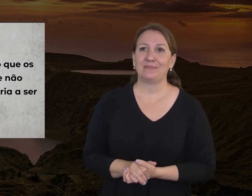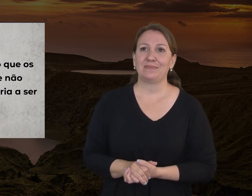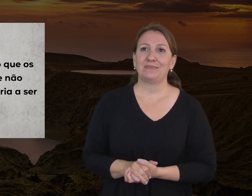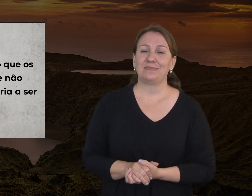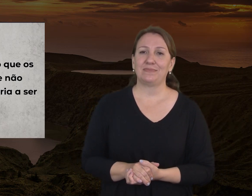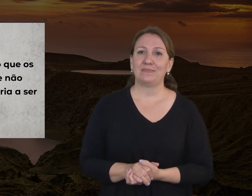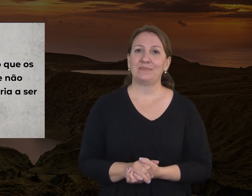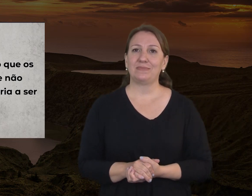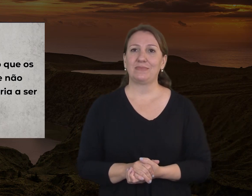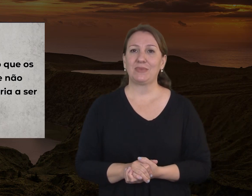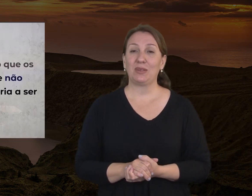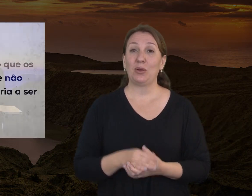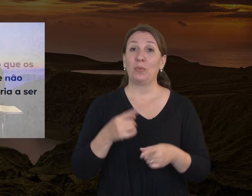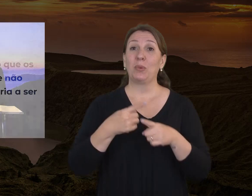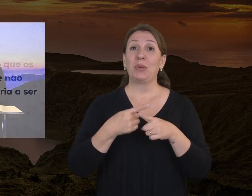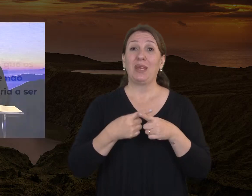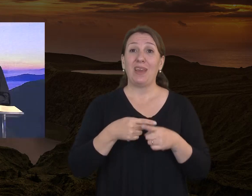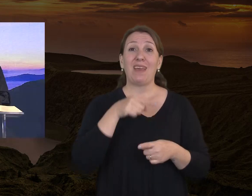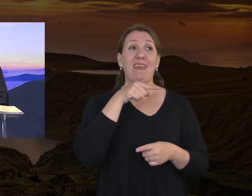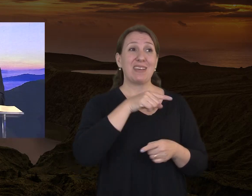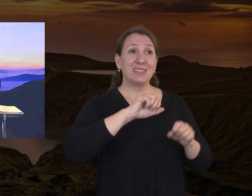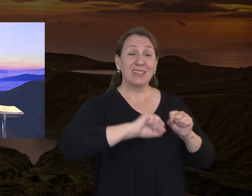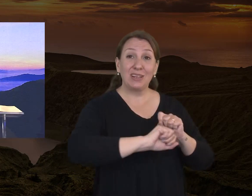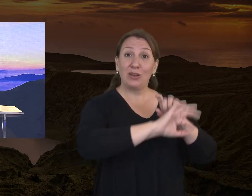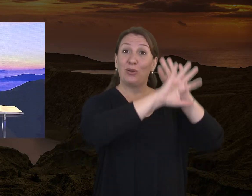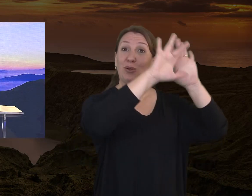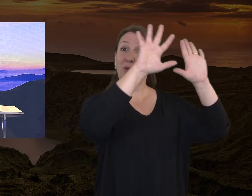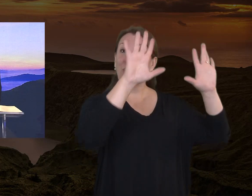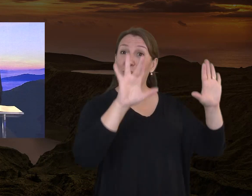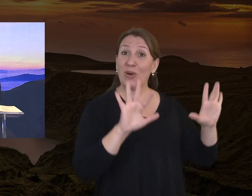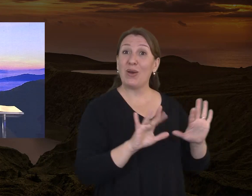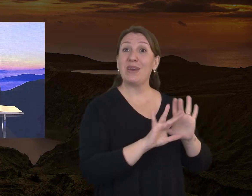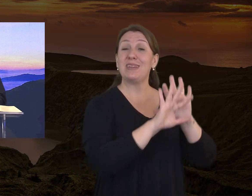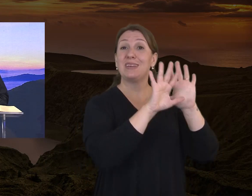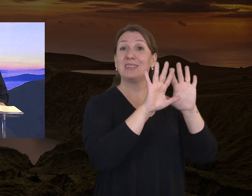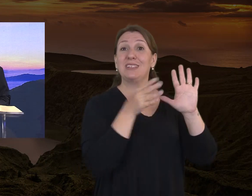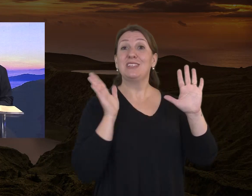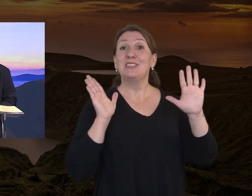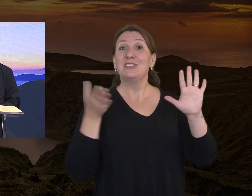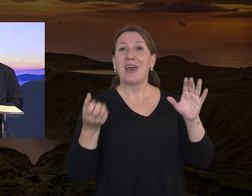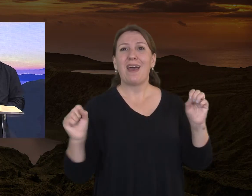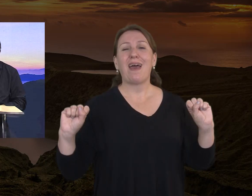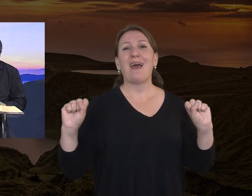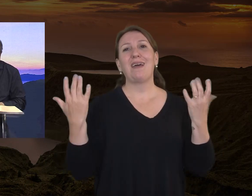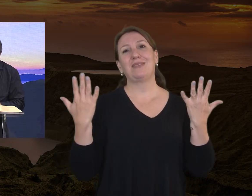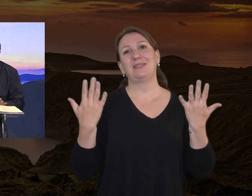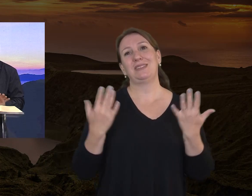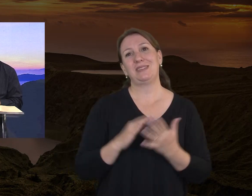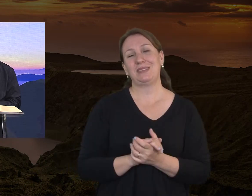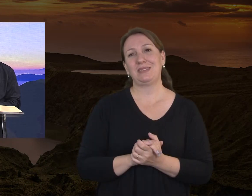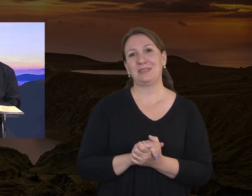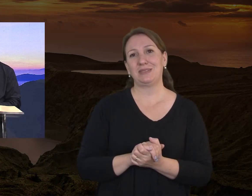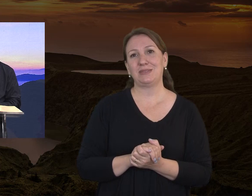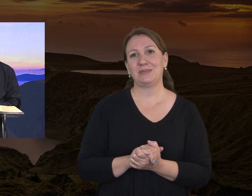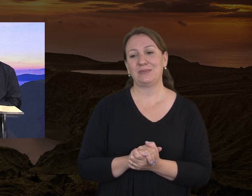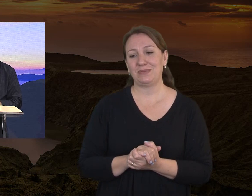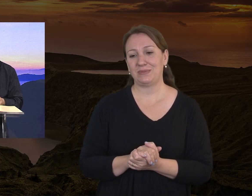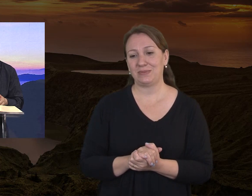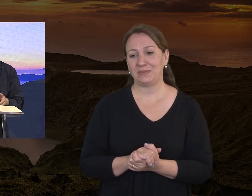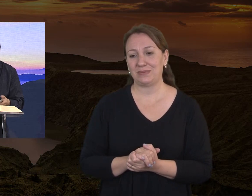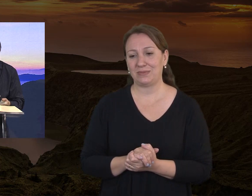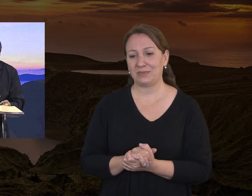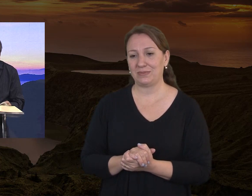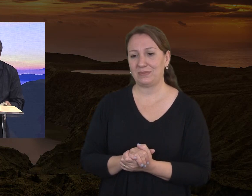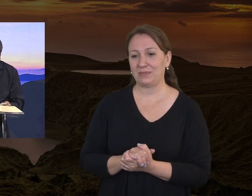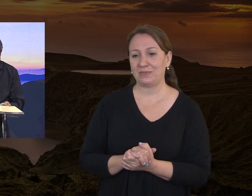Senhor Jesus, e essa glória, irmãos, já está acontecendo. Vamos voltar um pouquinho